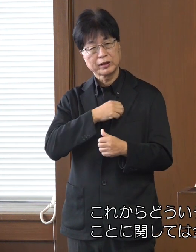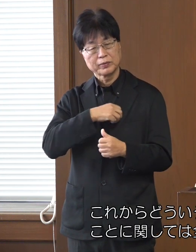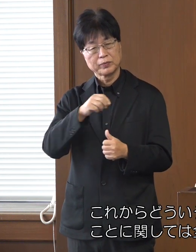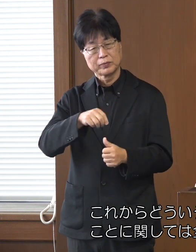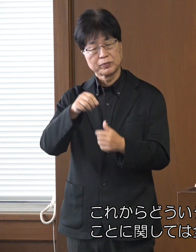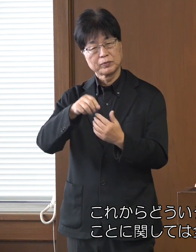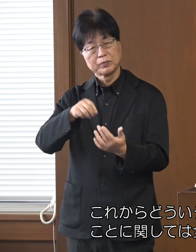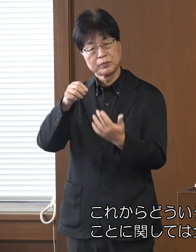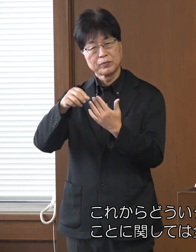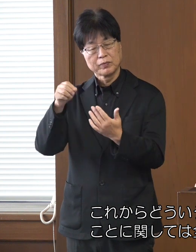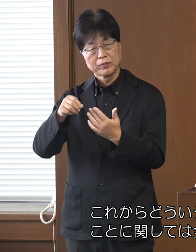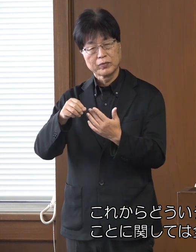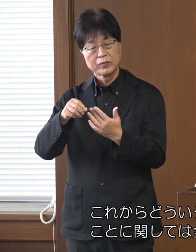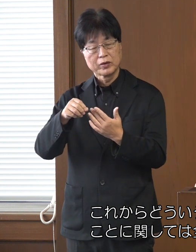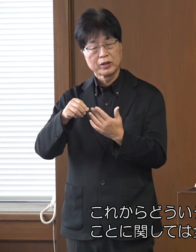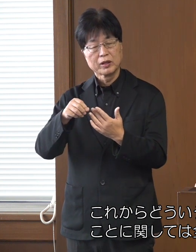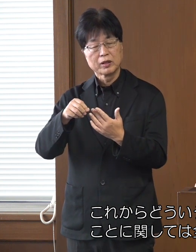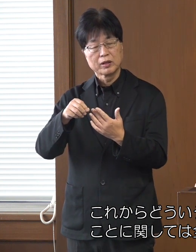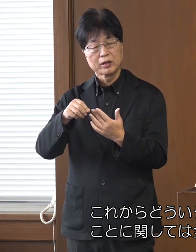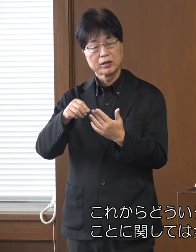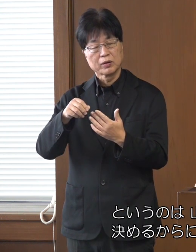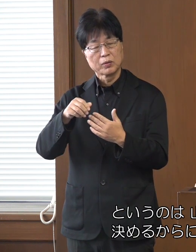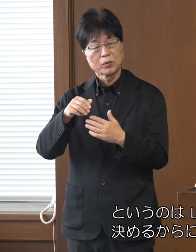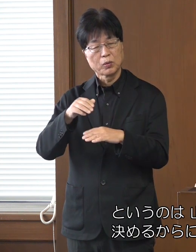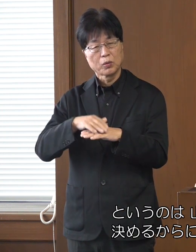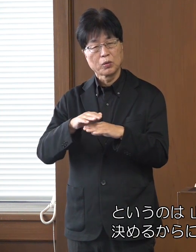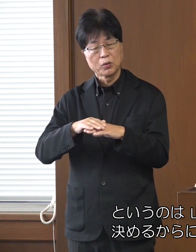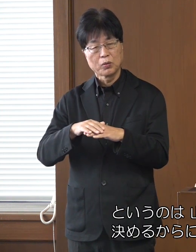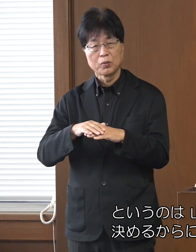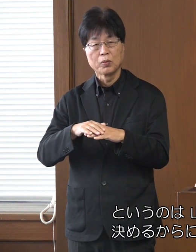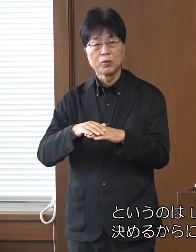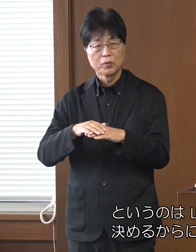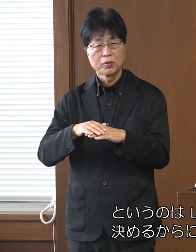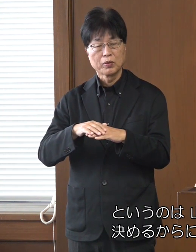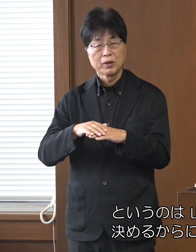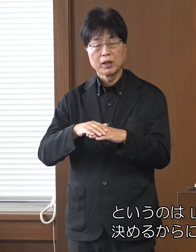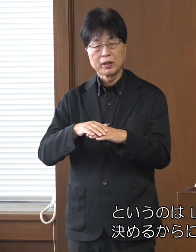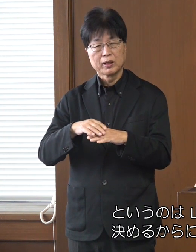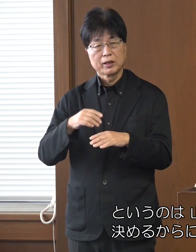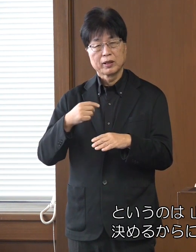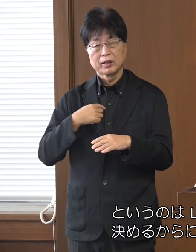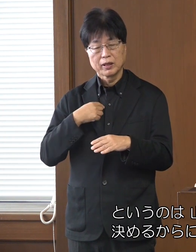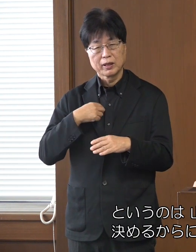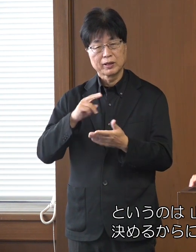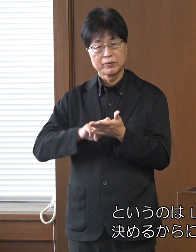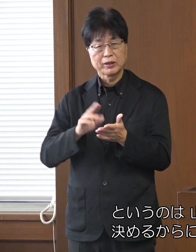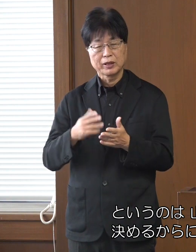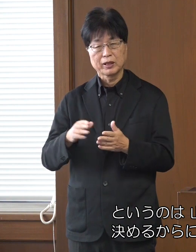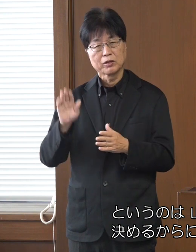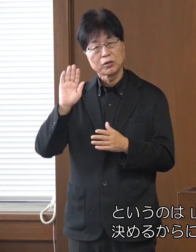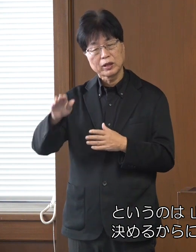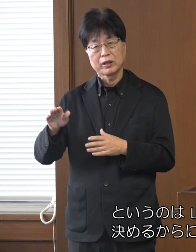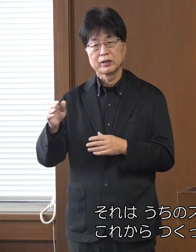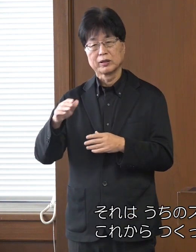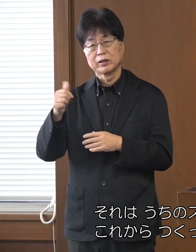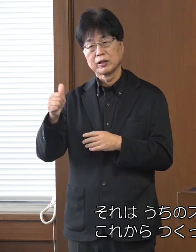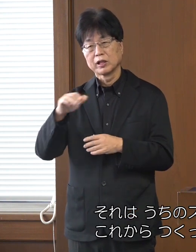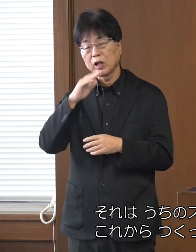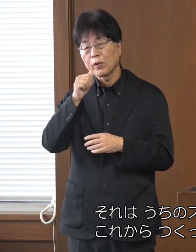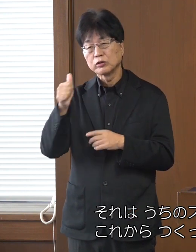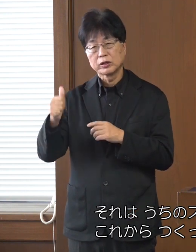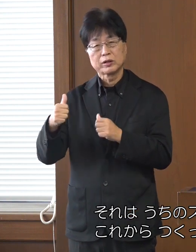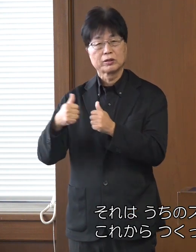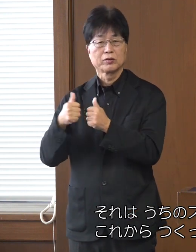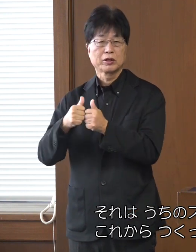しては全く今頭の中にはありません。というのは山口先生と相談しながら決めるからに他ならないわけであって、まあ、それはうちの